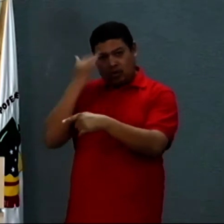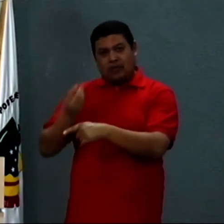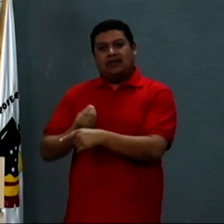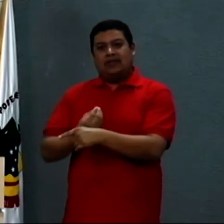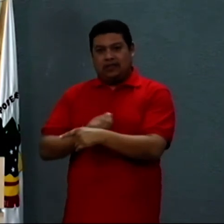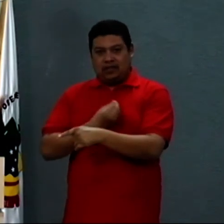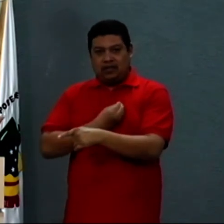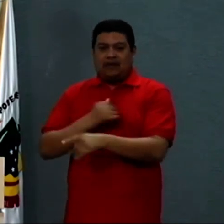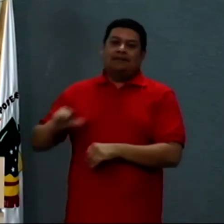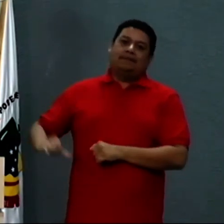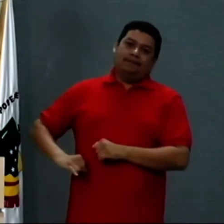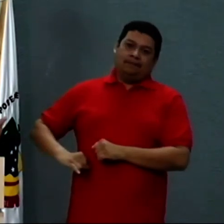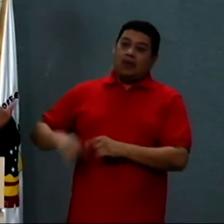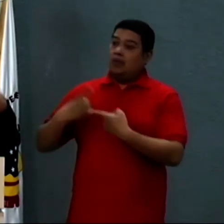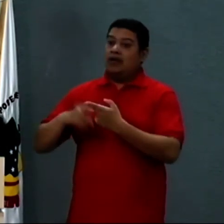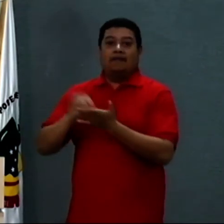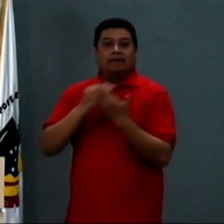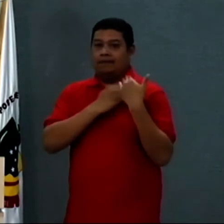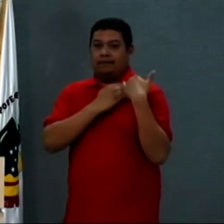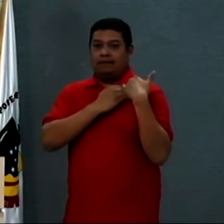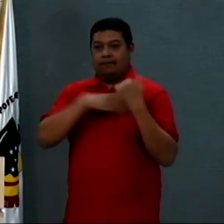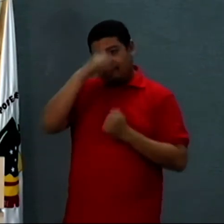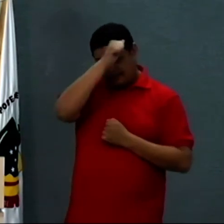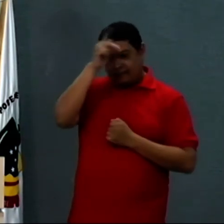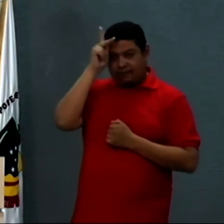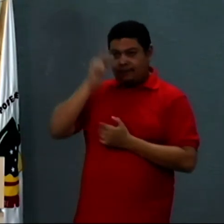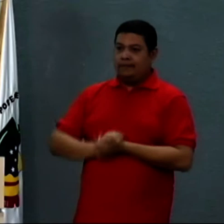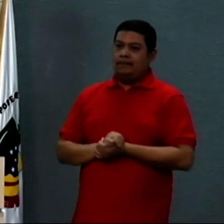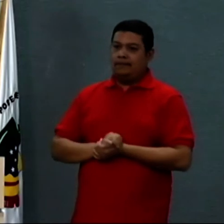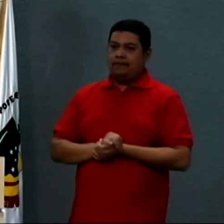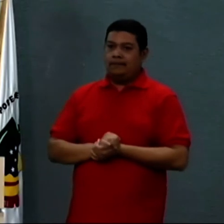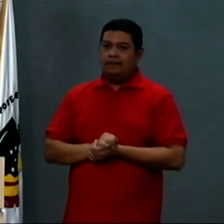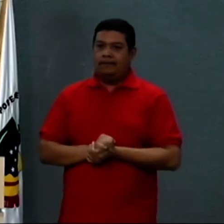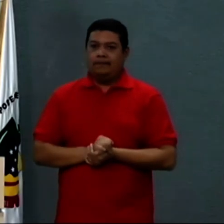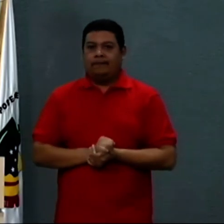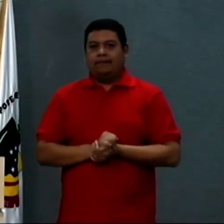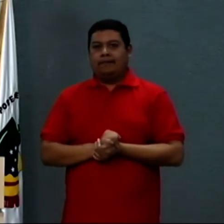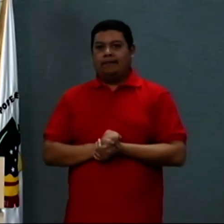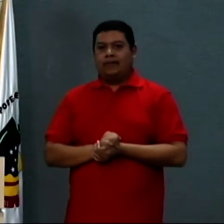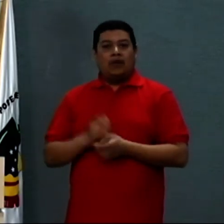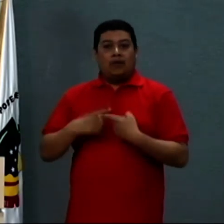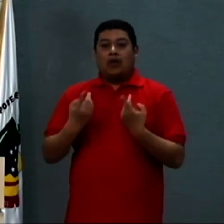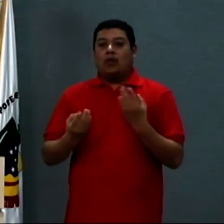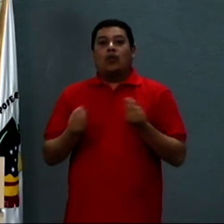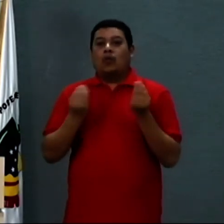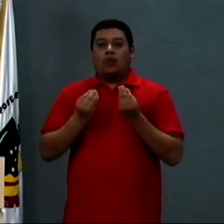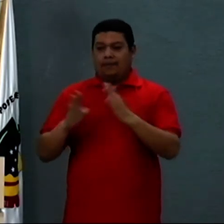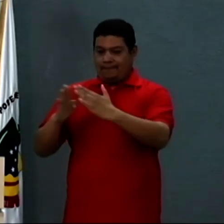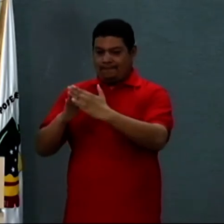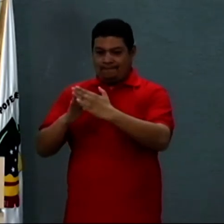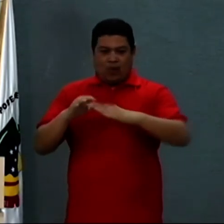aquela irresponsabilidade de não ser atendido, no mínimo ter uma rua com acesso para ir e voltar da sua casa. Aí